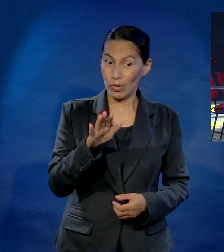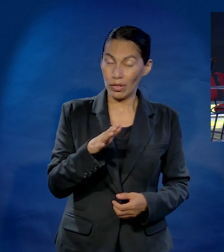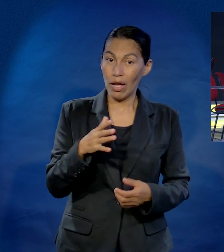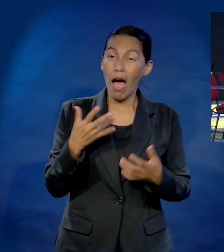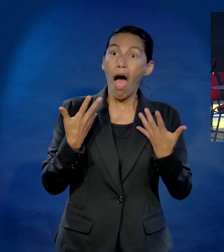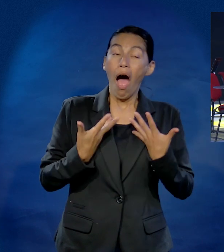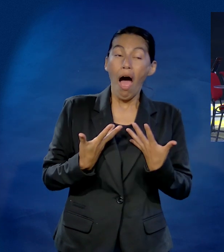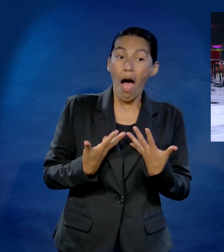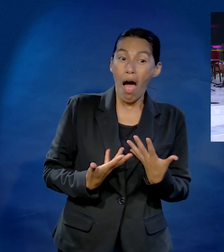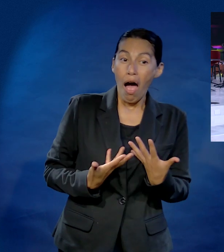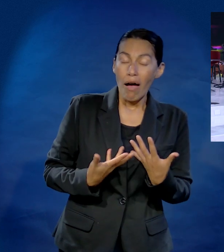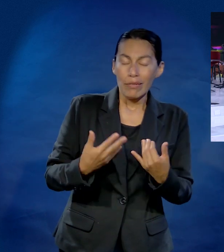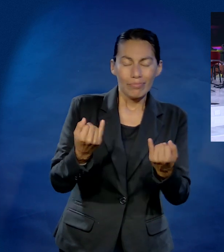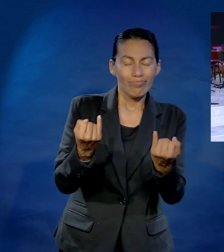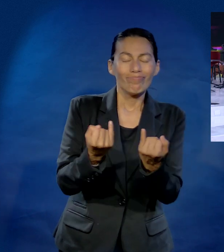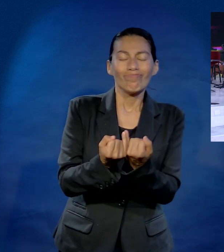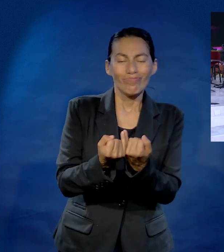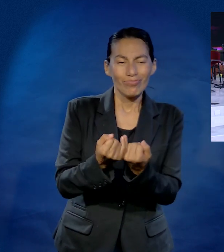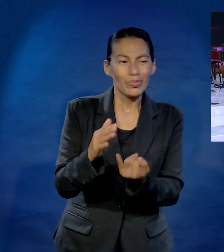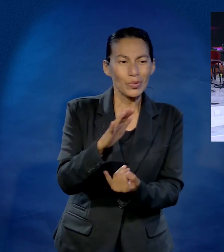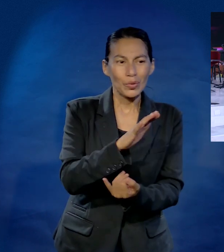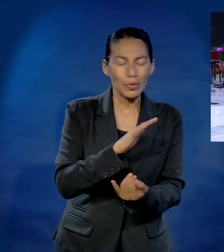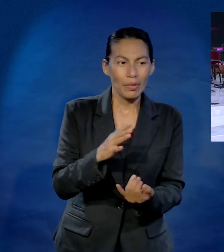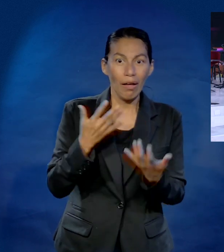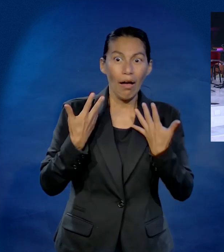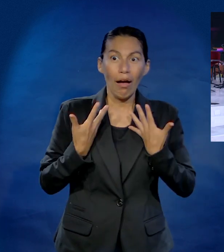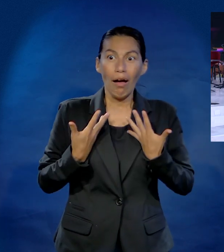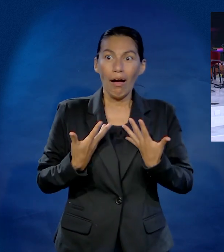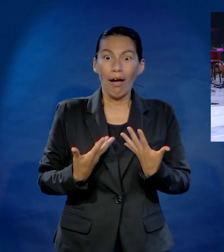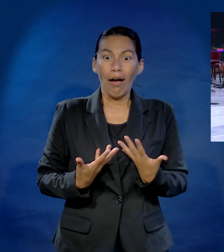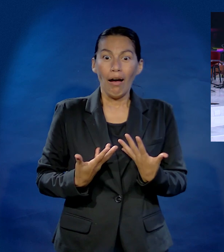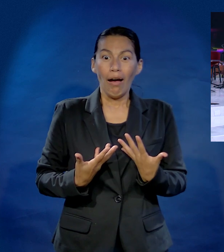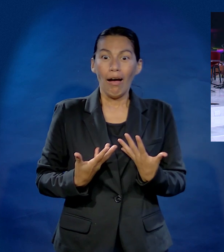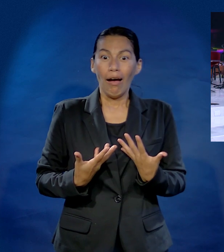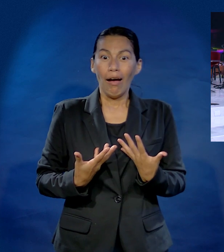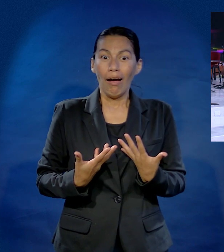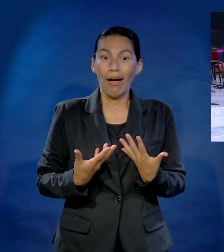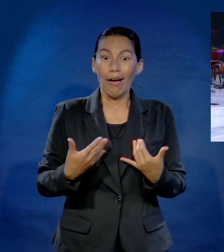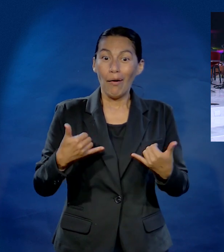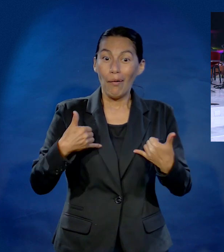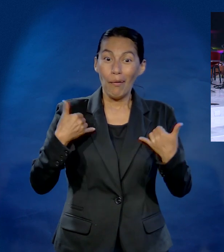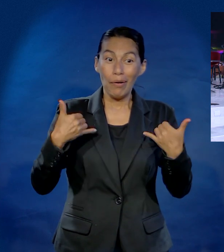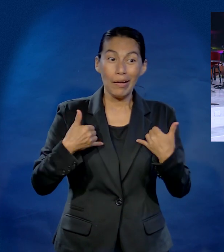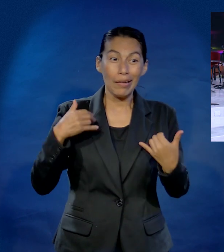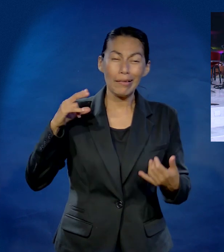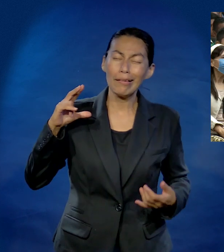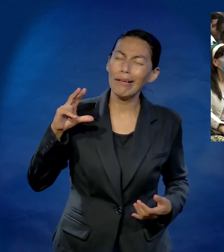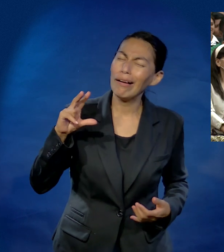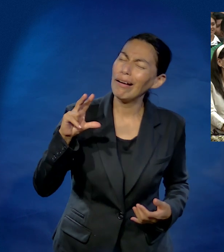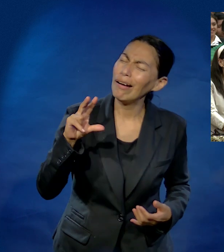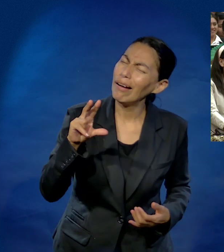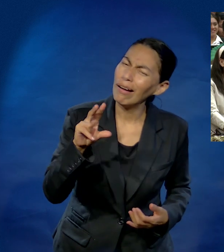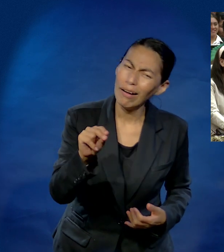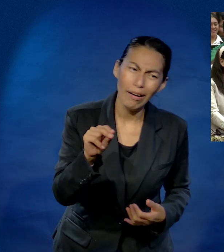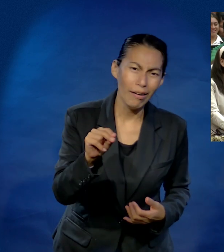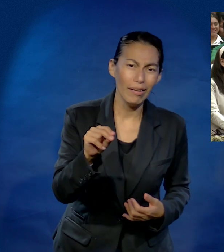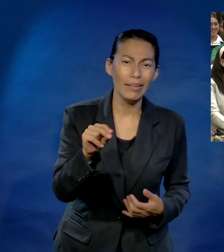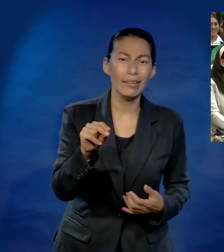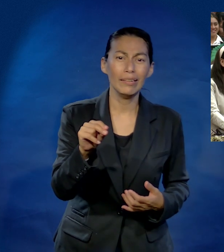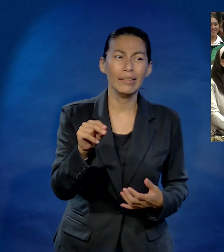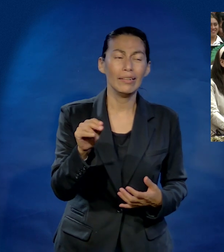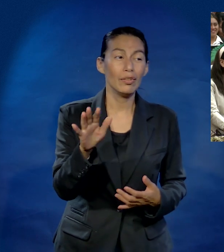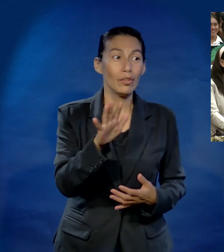Exactamente ese sonido que se escuchó ahora, se escuchó ahí. Entonces, ¡ah! Y cuando acabó el ruido, ¡no!